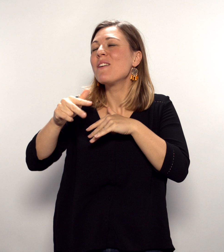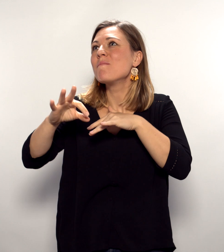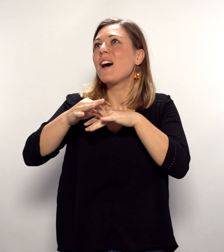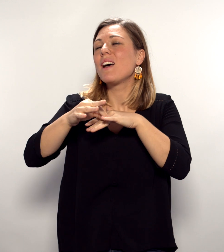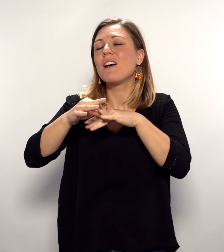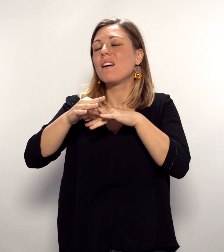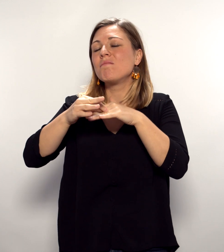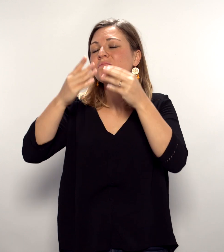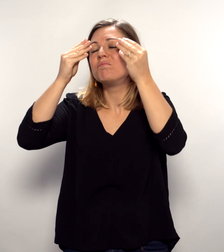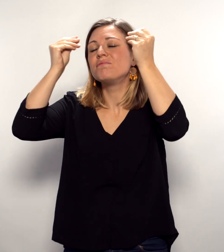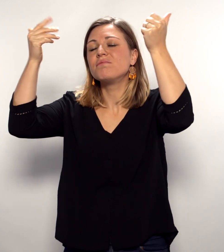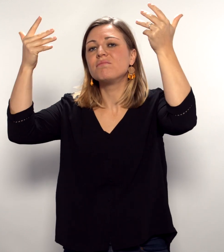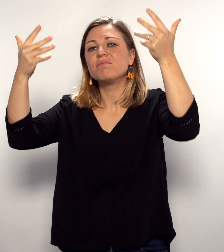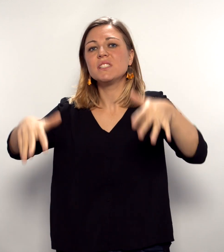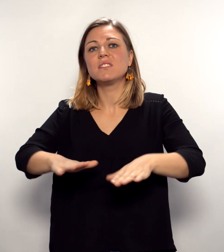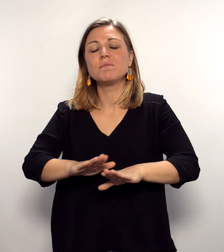fille.